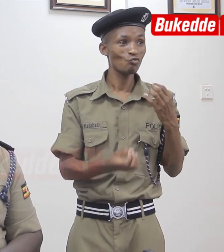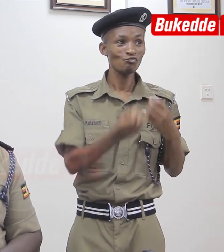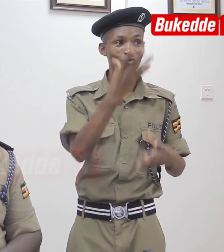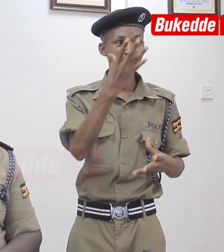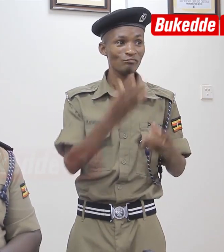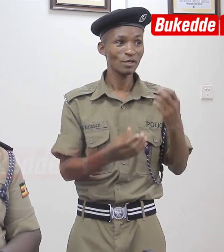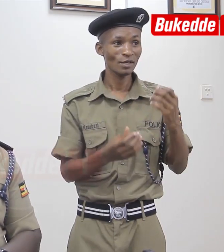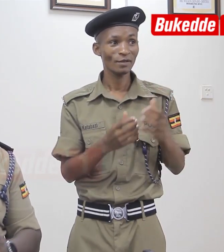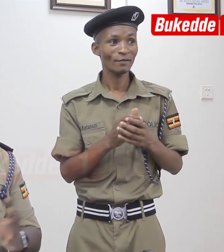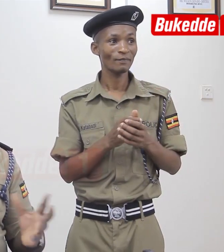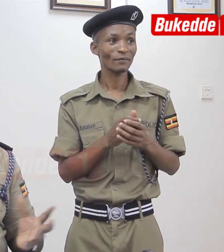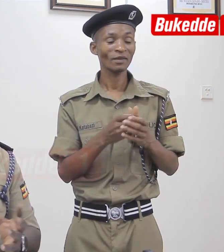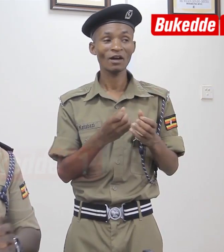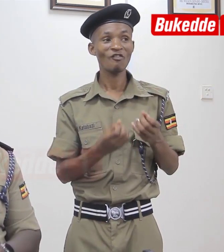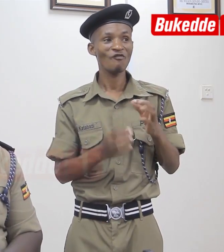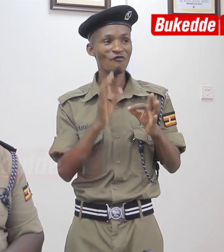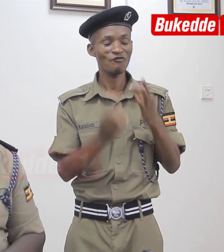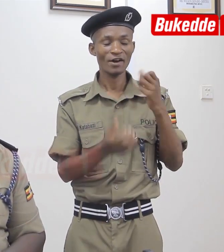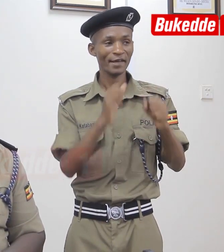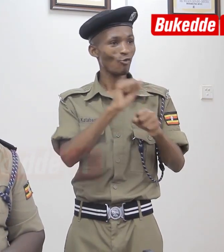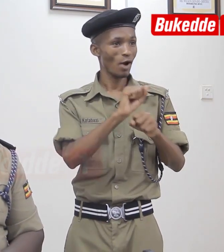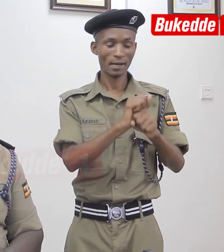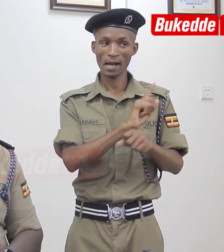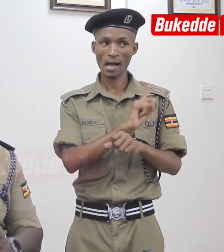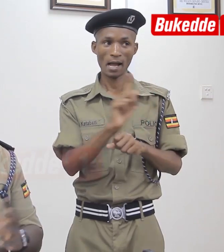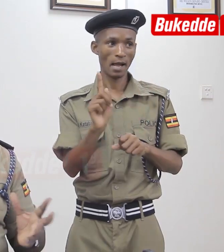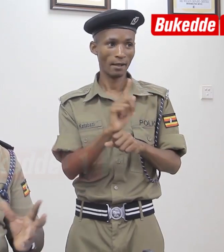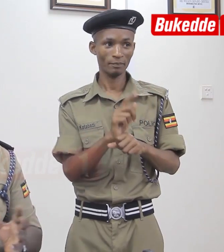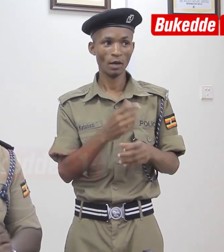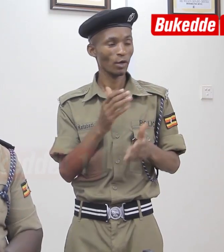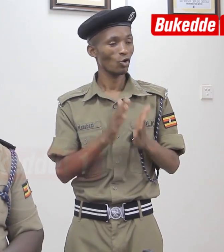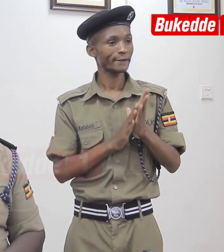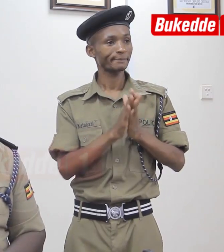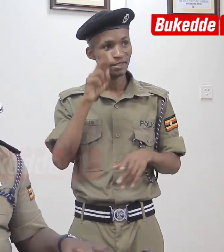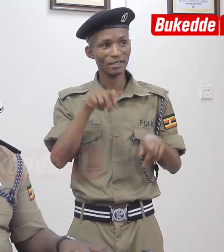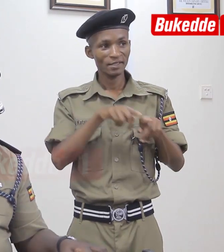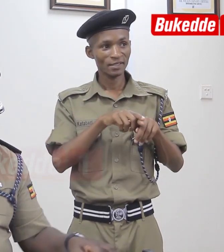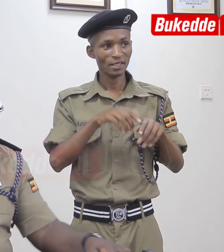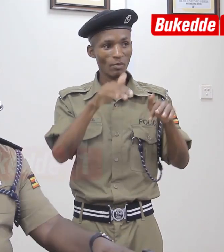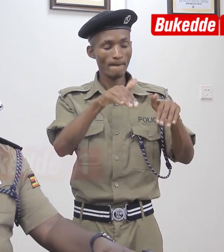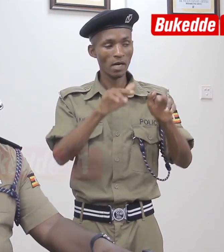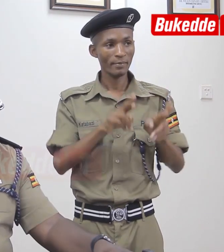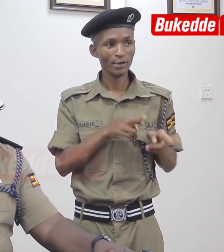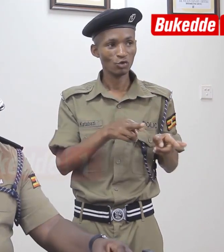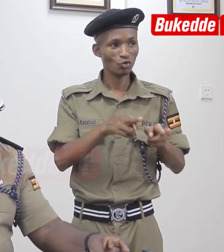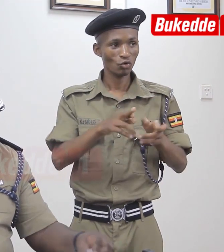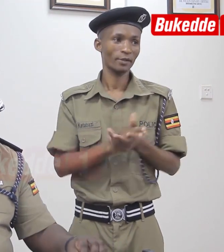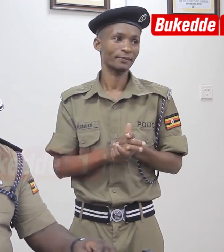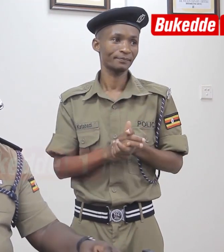ku batujju ssaako obubbi bw'ente mu bitundu bya Karamoja n'emmundu ezanonoddwa. Tulina